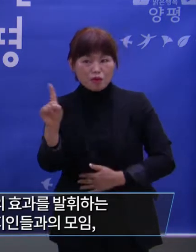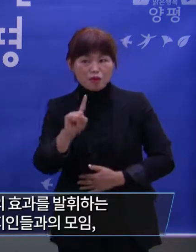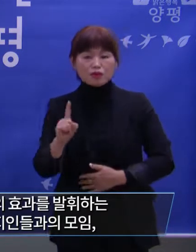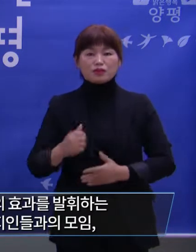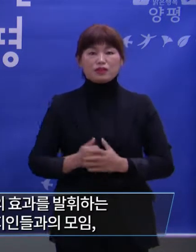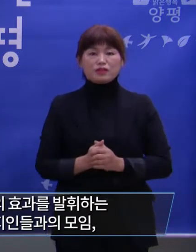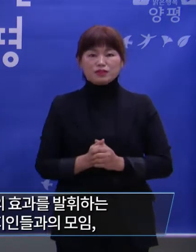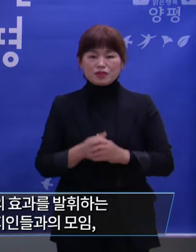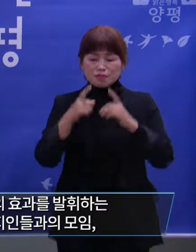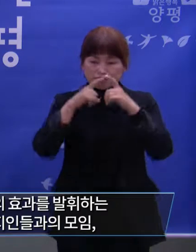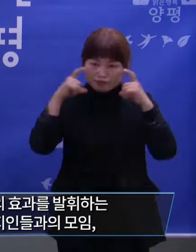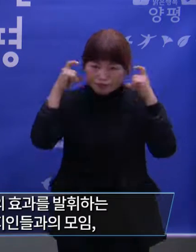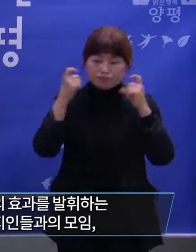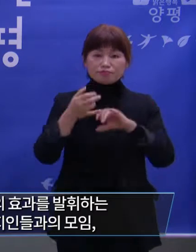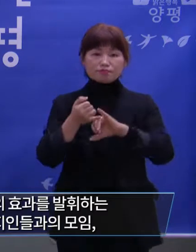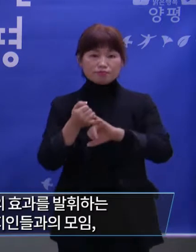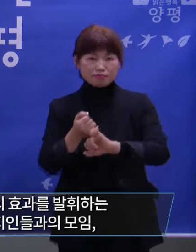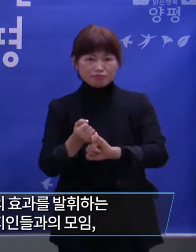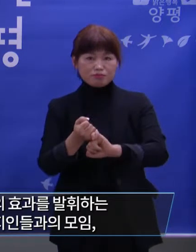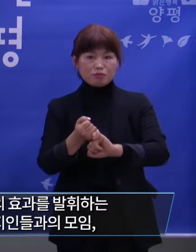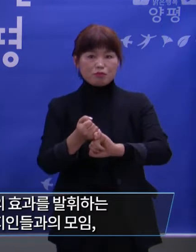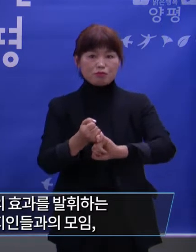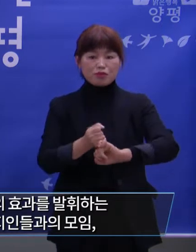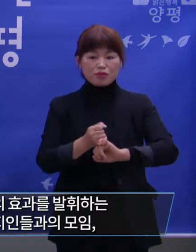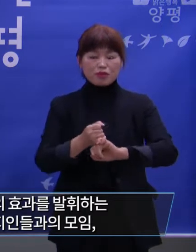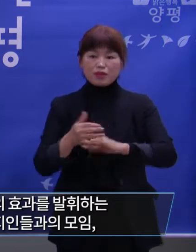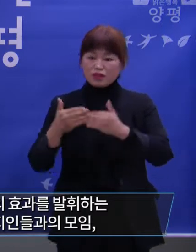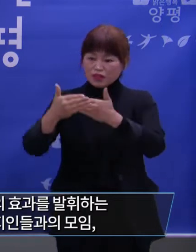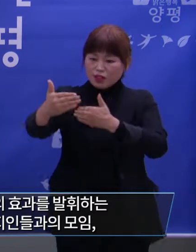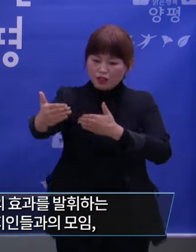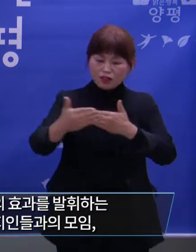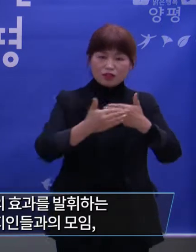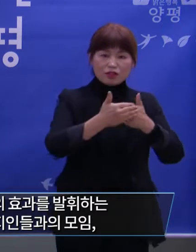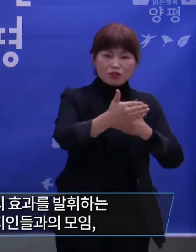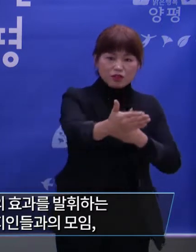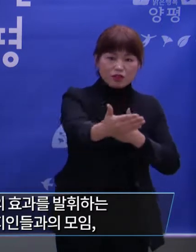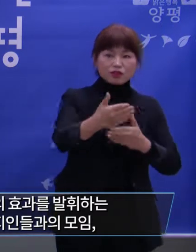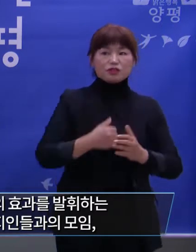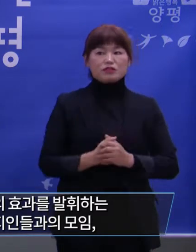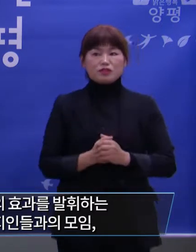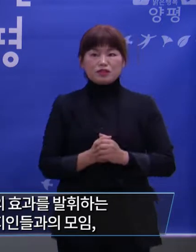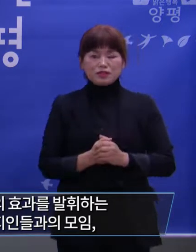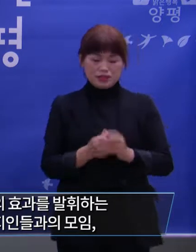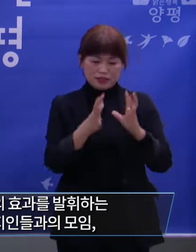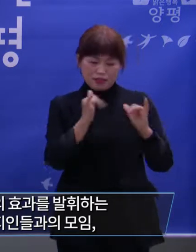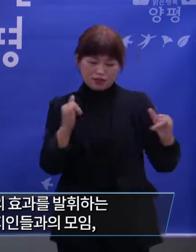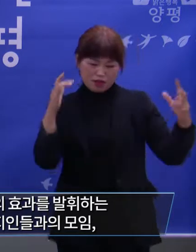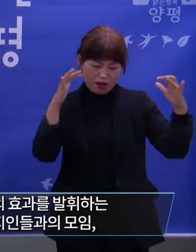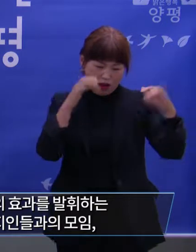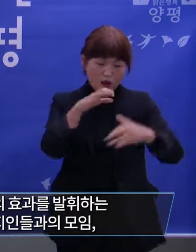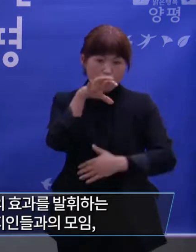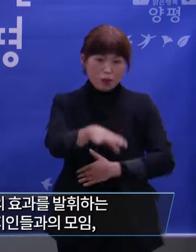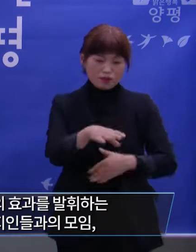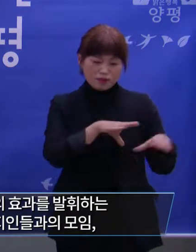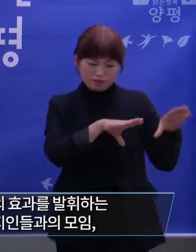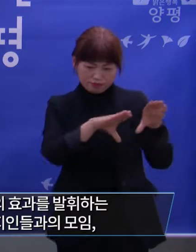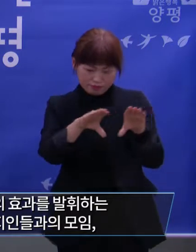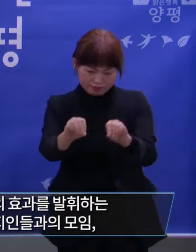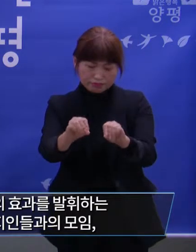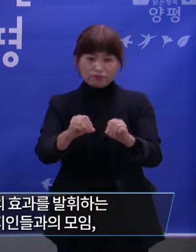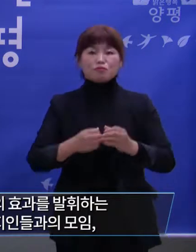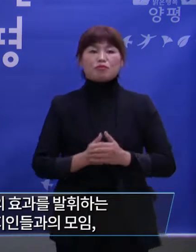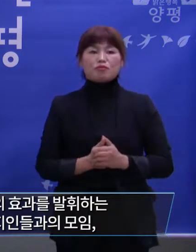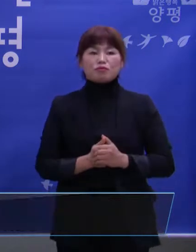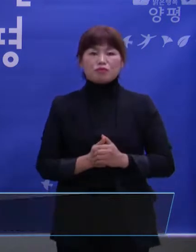발휘하는 마스크 쓰기, 또 사회적 거리두기, 다중이용시설 이용 자제,